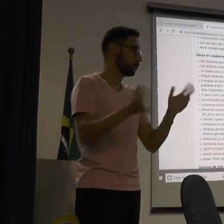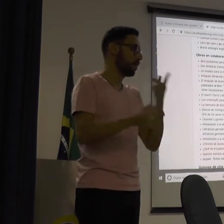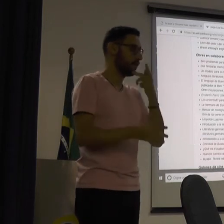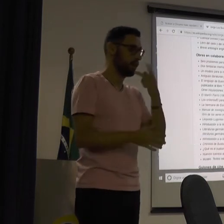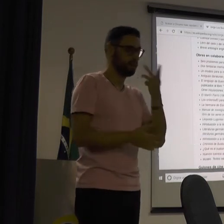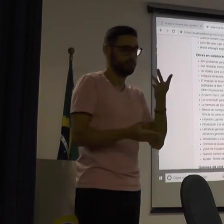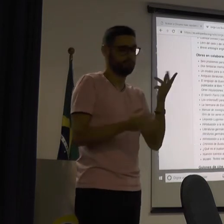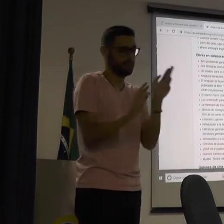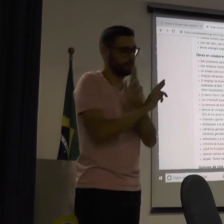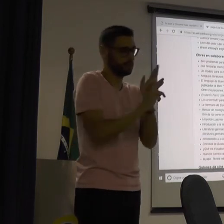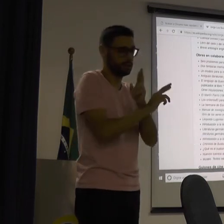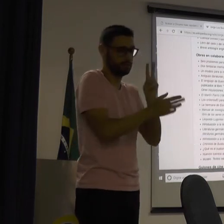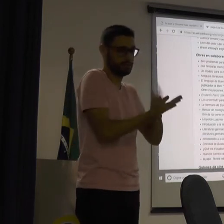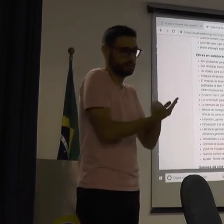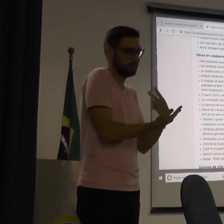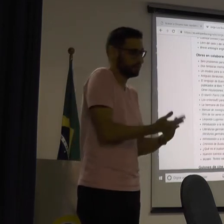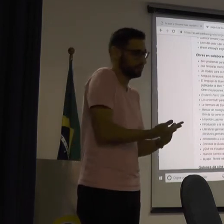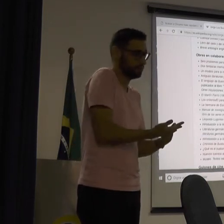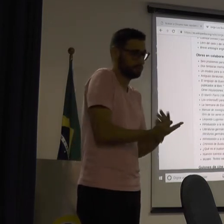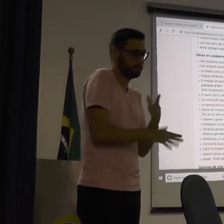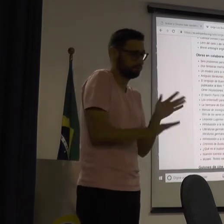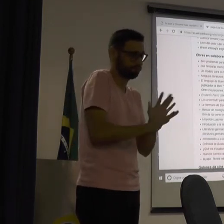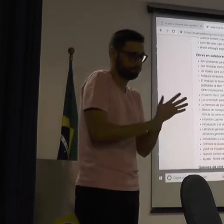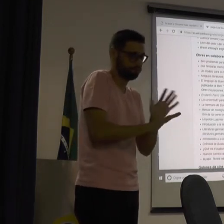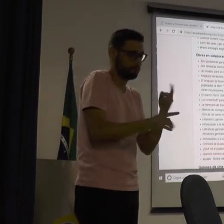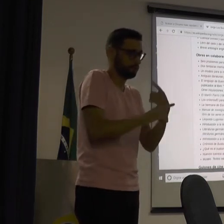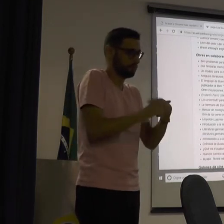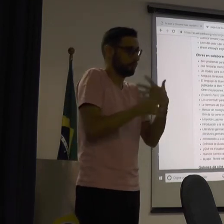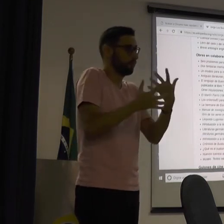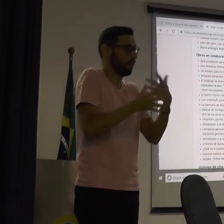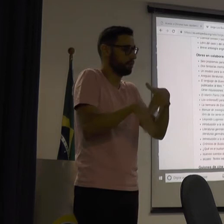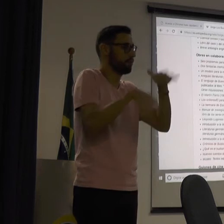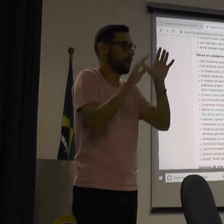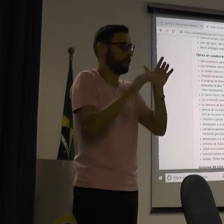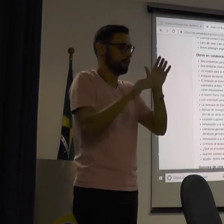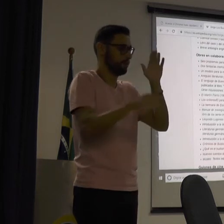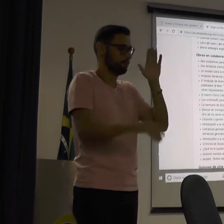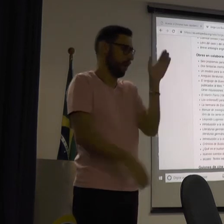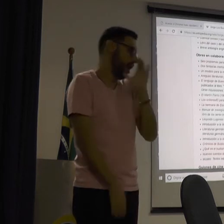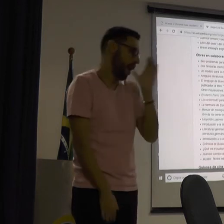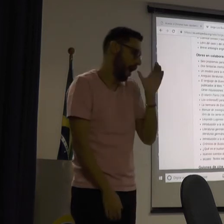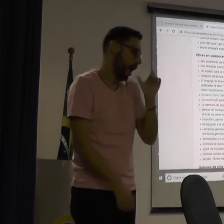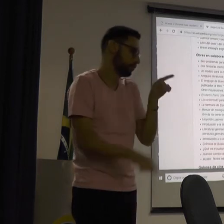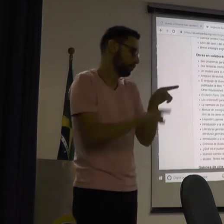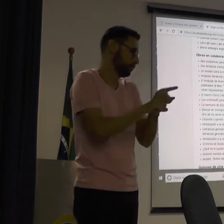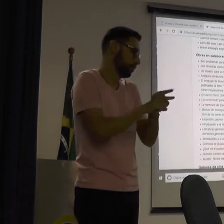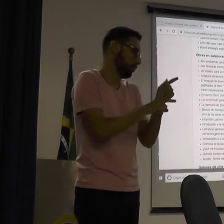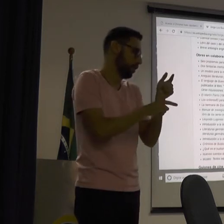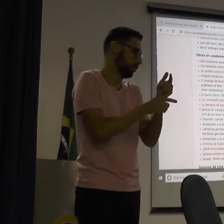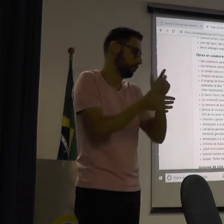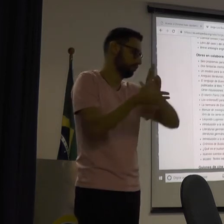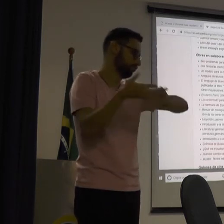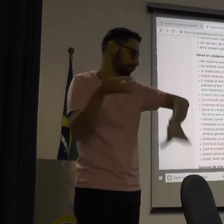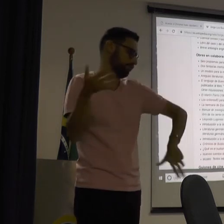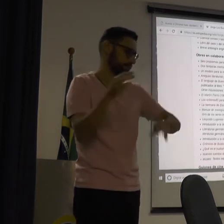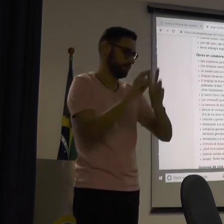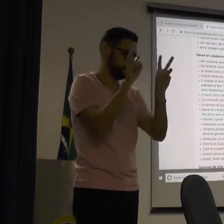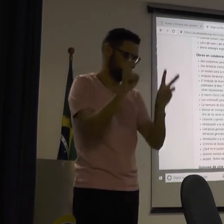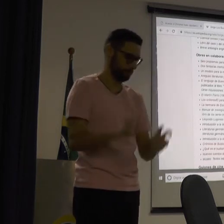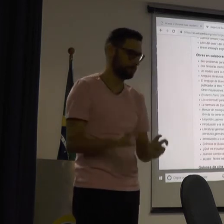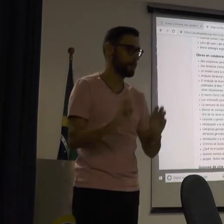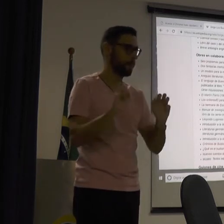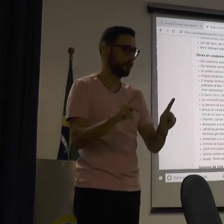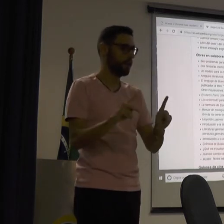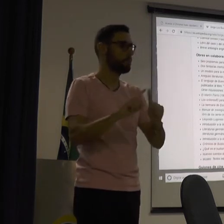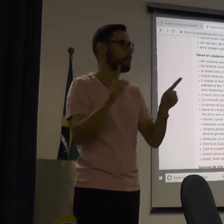muito em tradução porque eu não tinha falado muito. Eu queria expandir mais para outras coisas, né? Mas eu estava falando